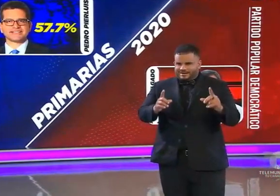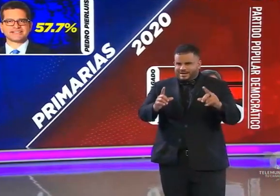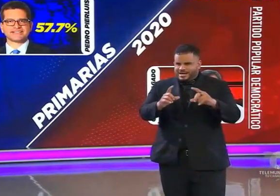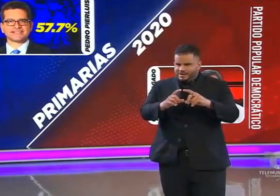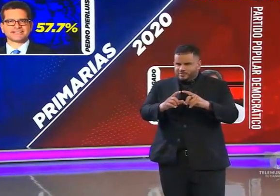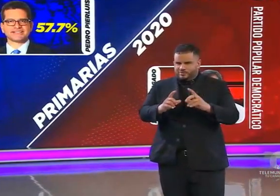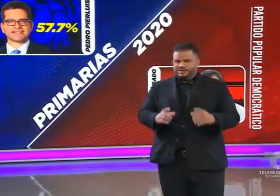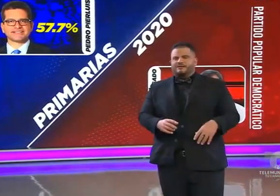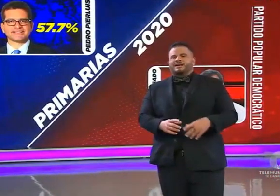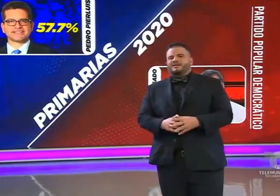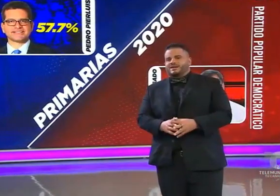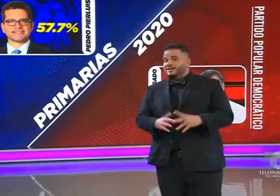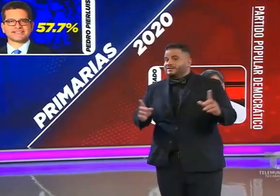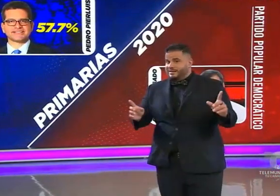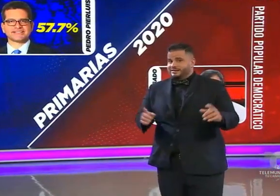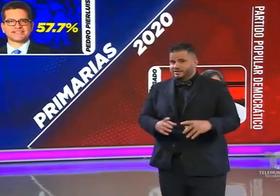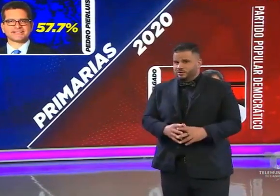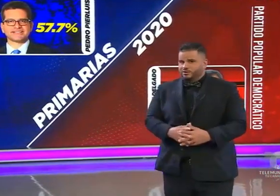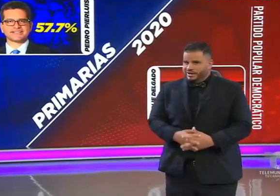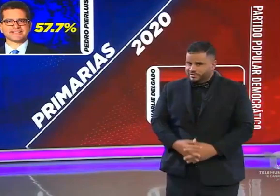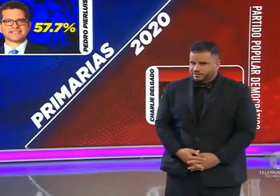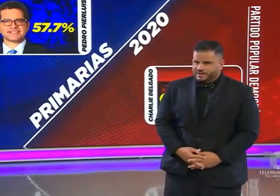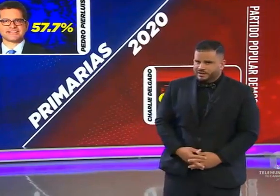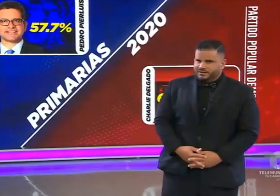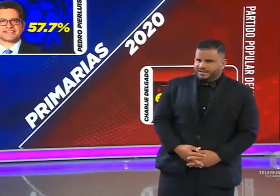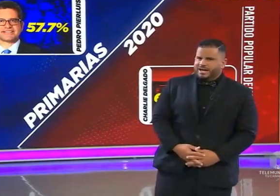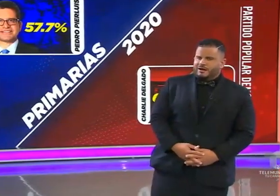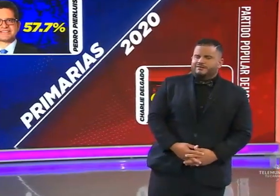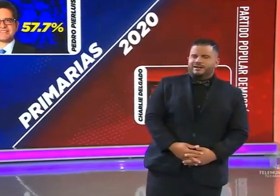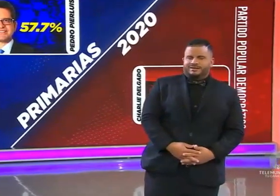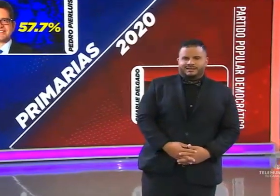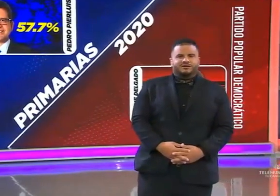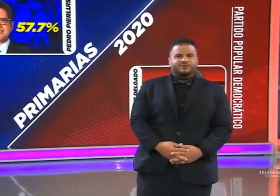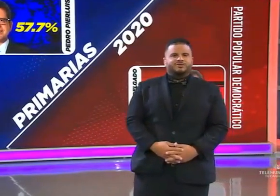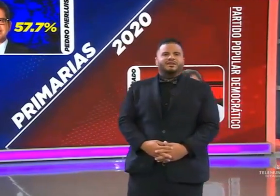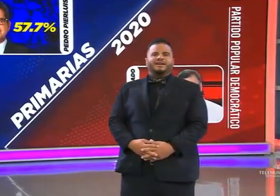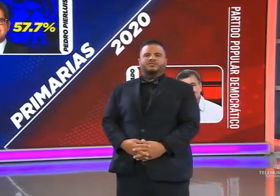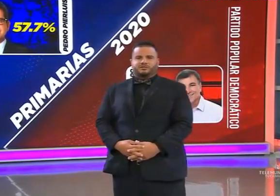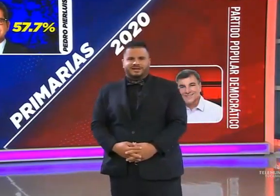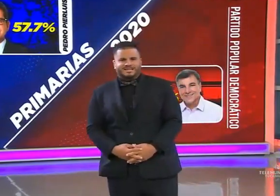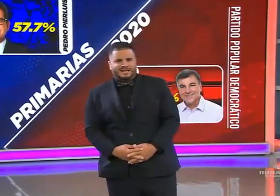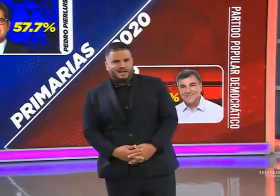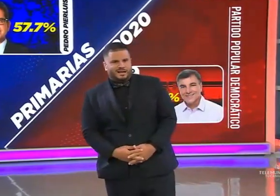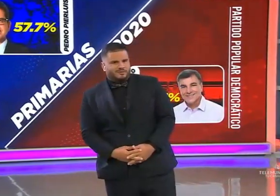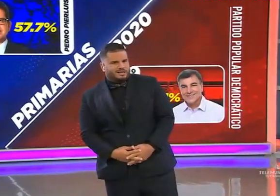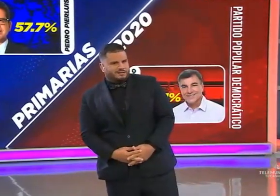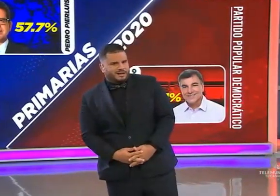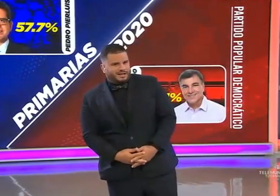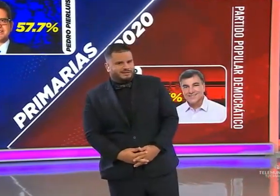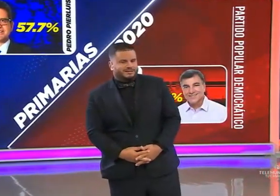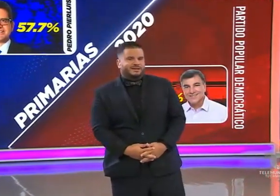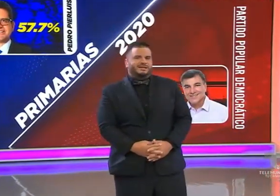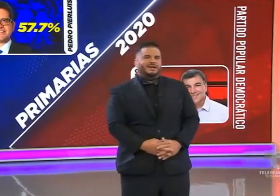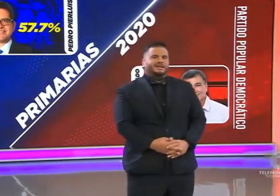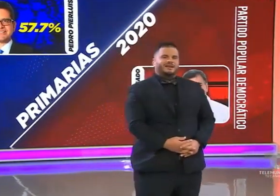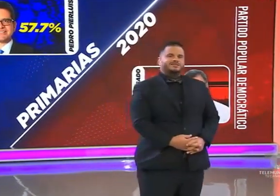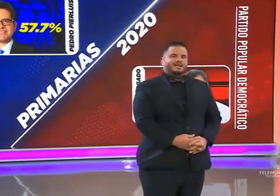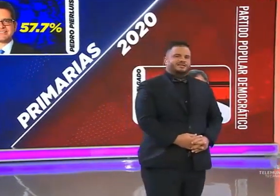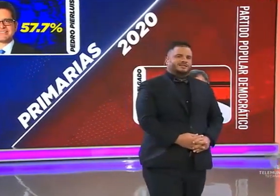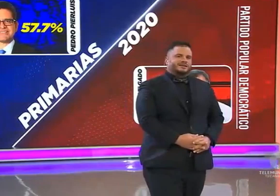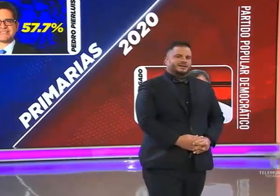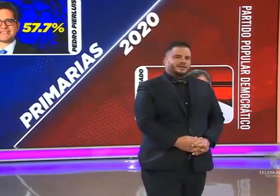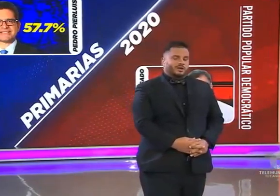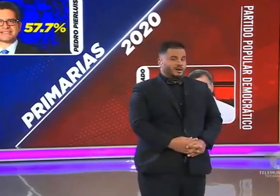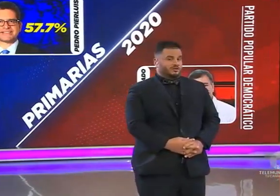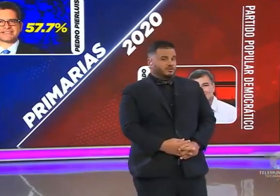y ese equipo, Wanda Vázquez Rivera Chávez, sigue siendo el gobierno. Así que vamos a hablar esta noche de eso. ¿Necesitará a Wanda Vázquez y a Rivera